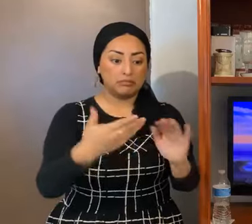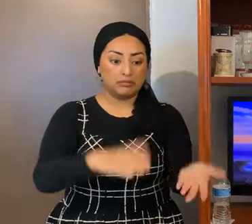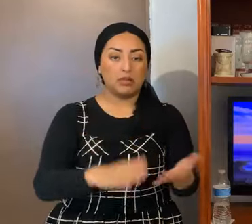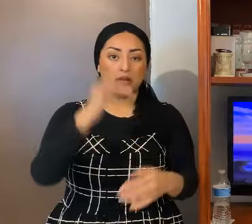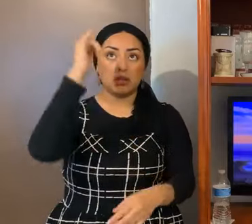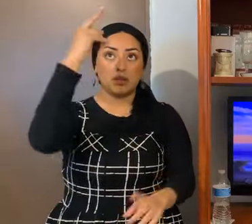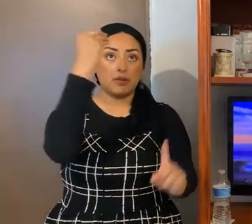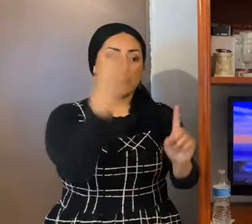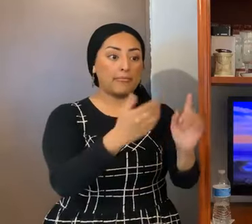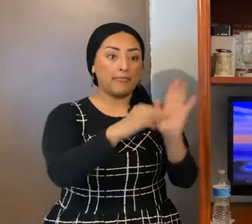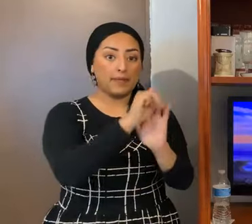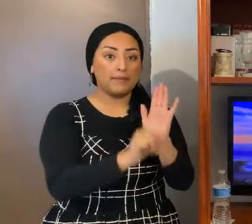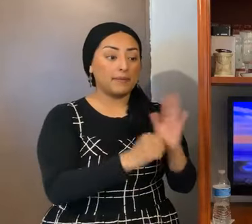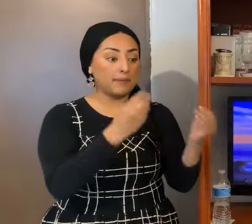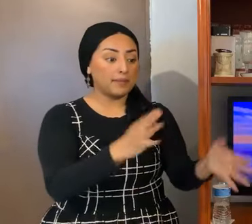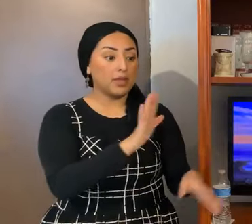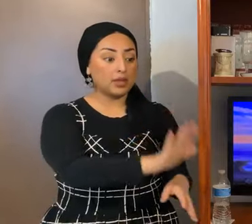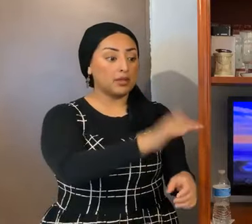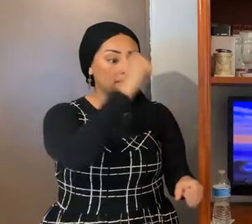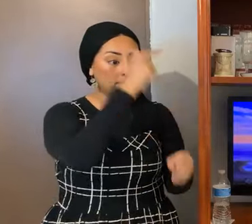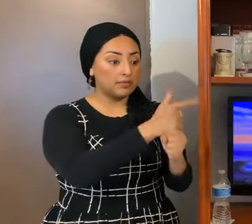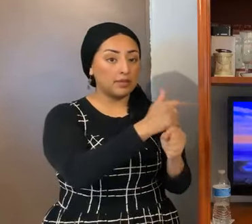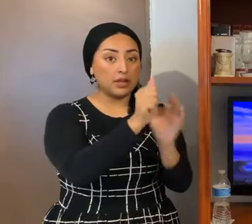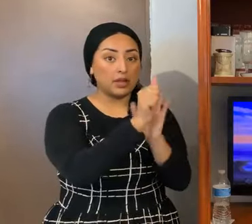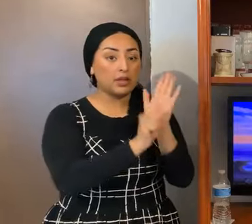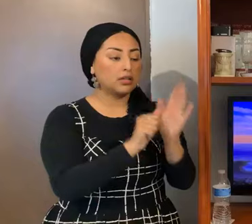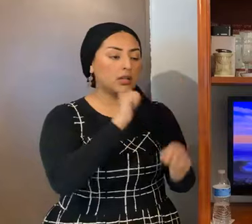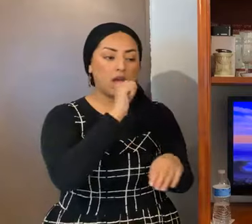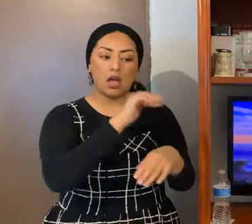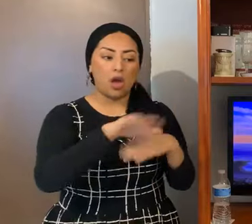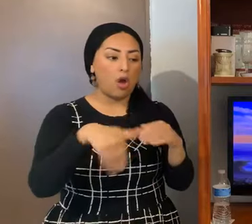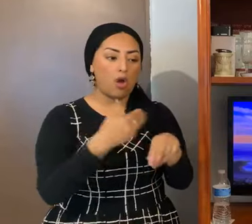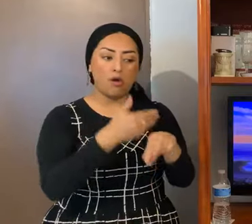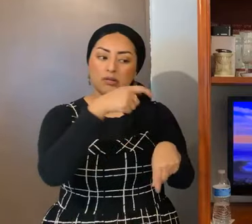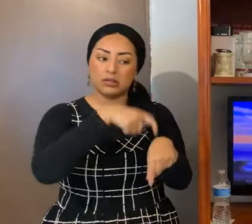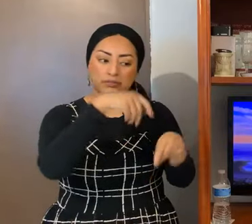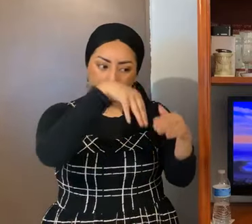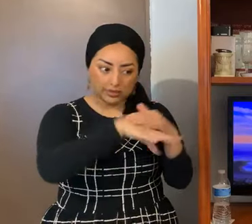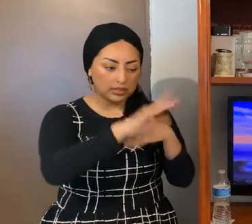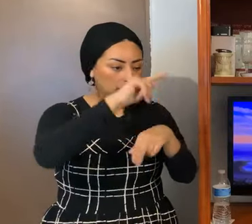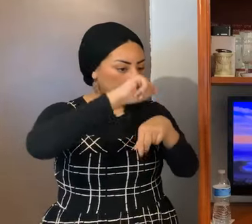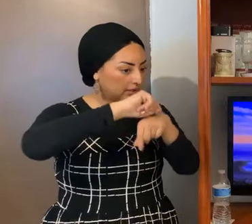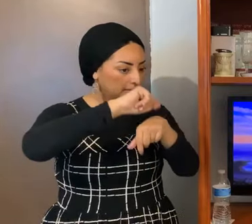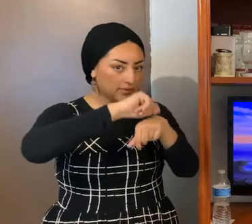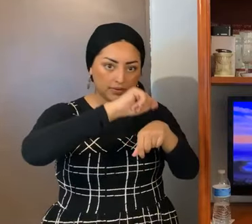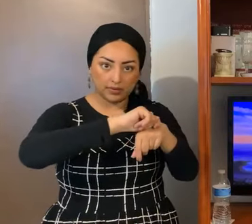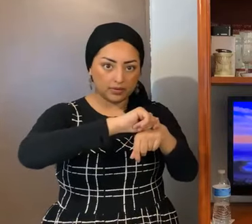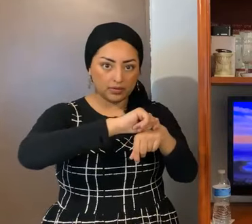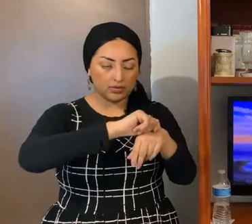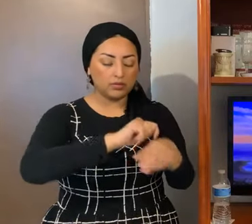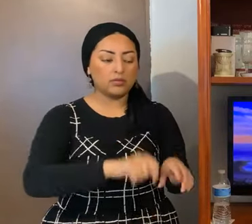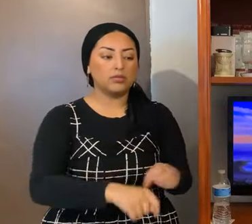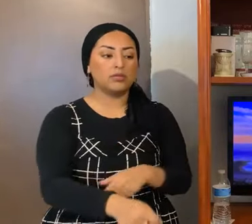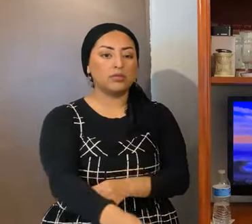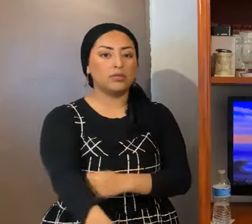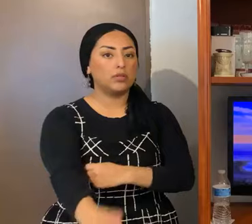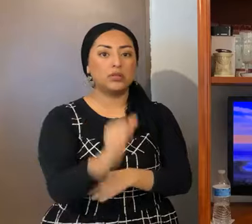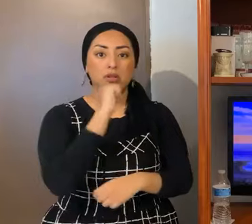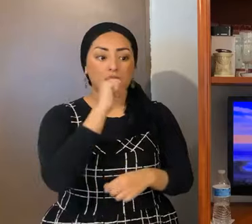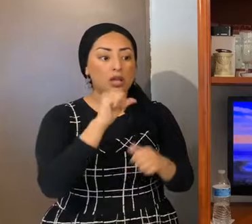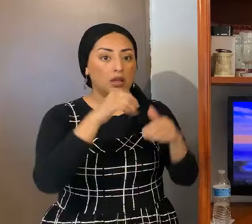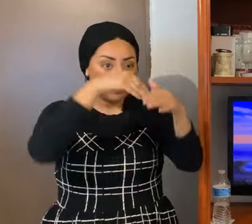Yahweh dijo a Moisés, di a Aarón tu hermano que no en todo tiempo entre en el Mishkan, detrás del velo, delante